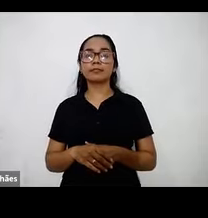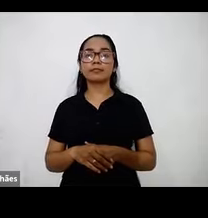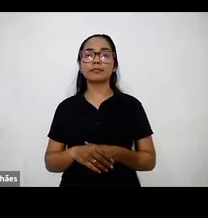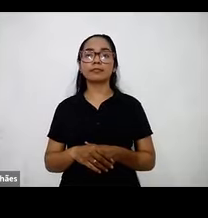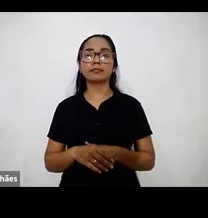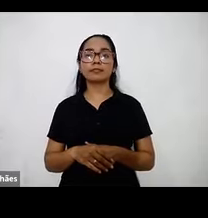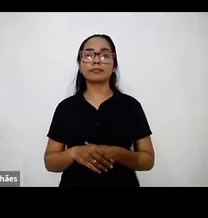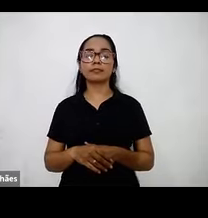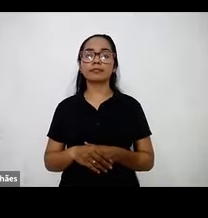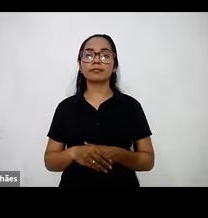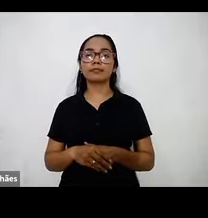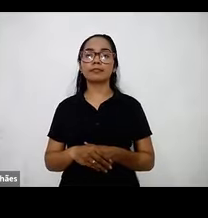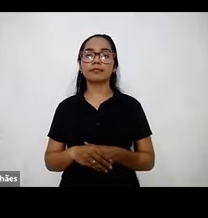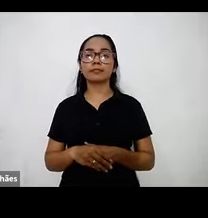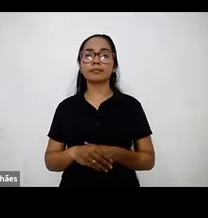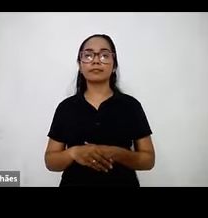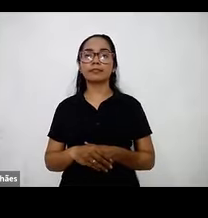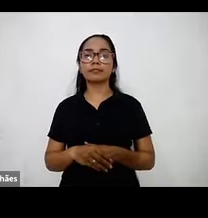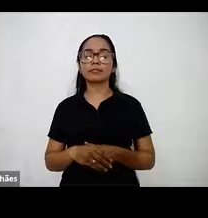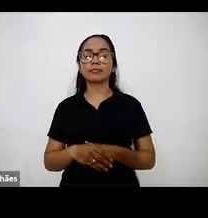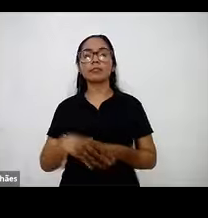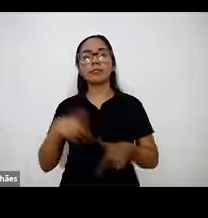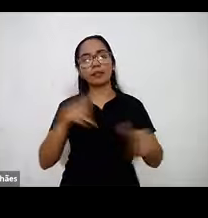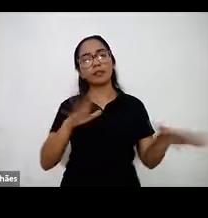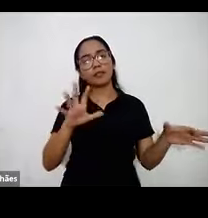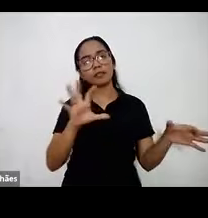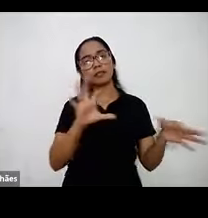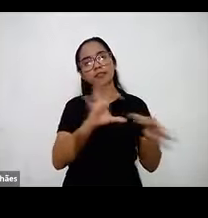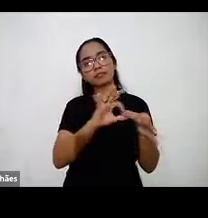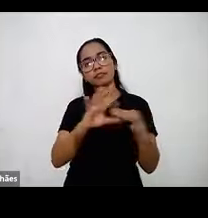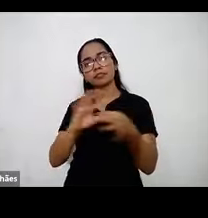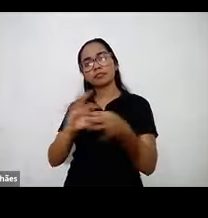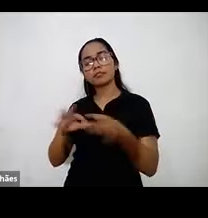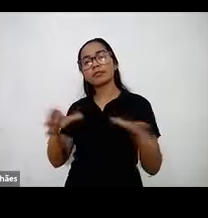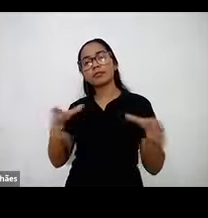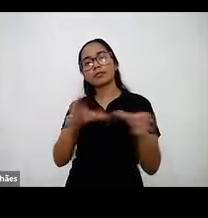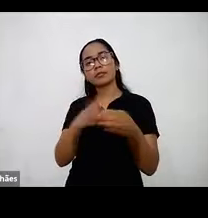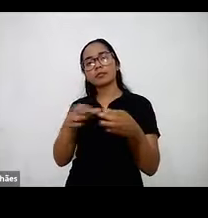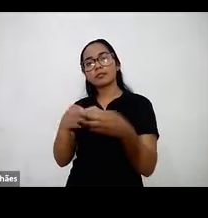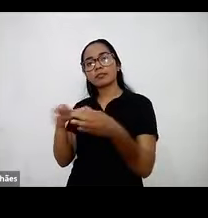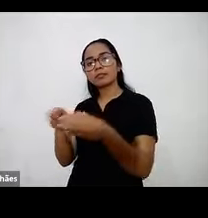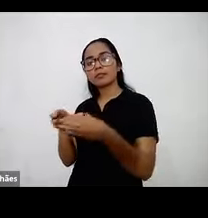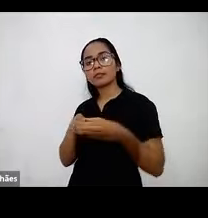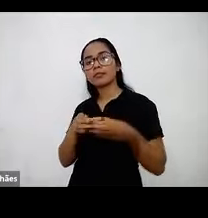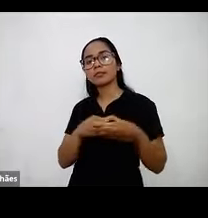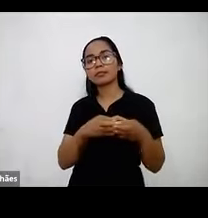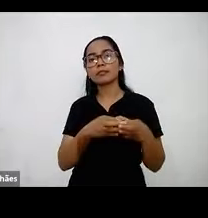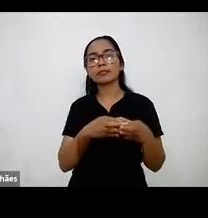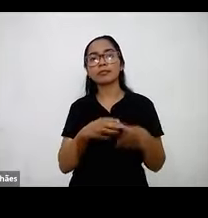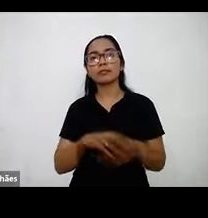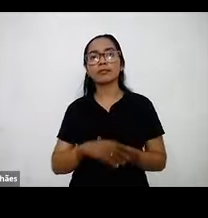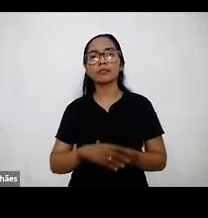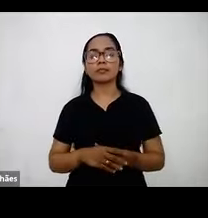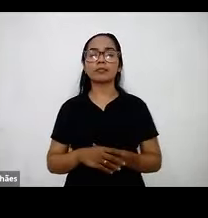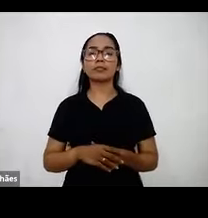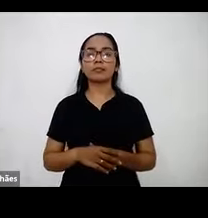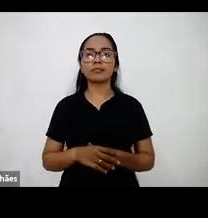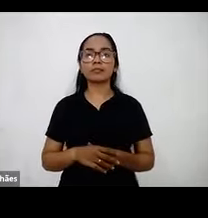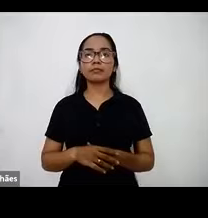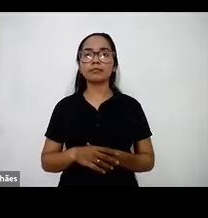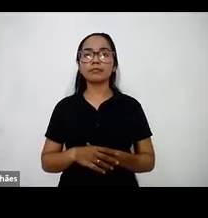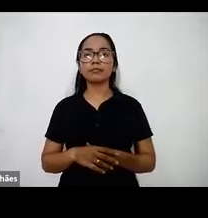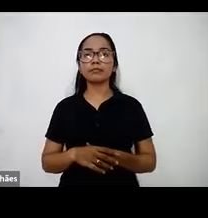faço parte do Fórum Cearense da luta antimanicomial, que é um espaço de militância que eu conheci sendo profissional da